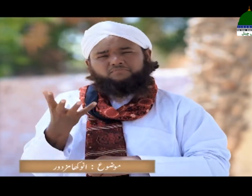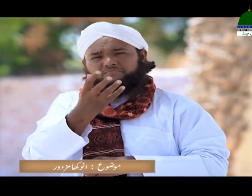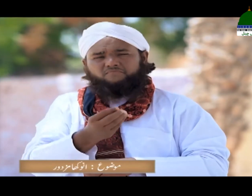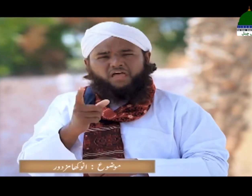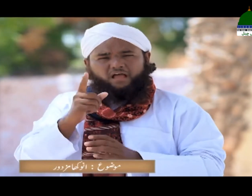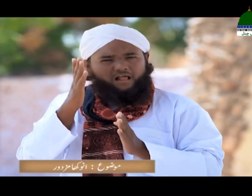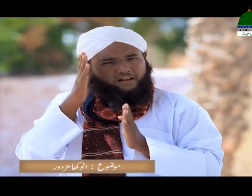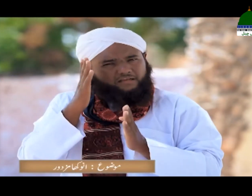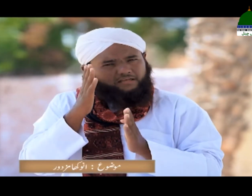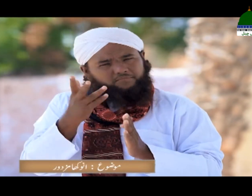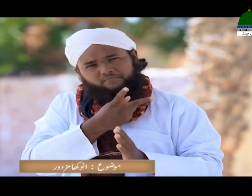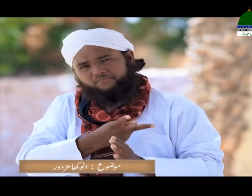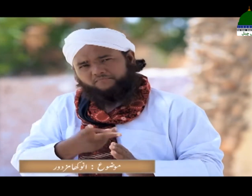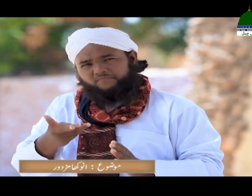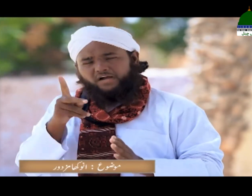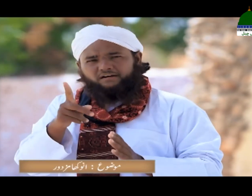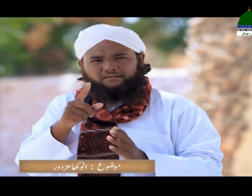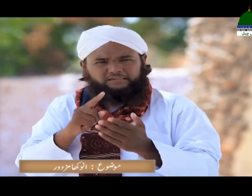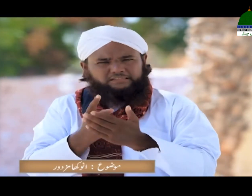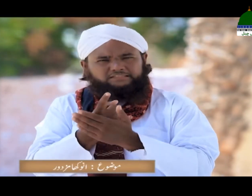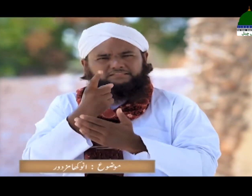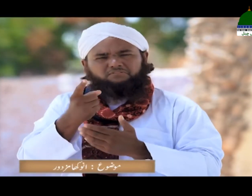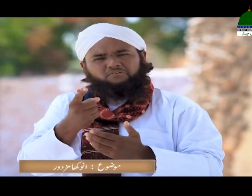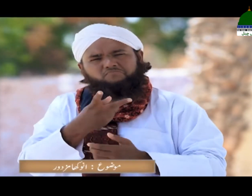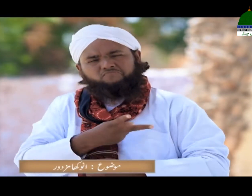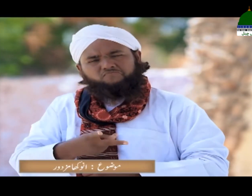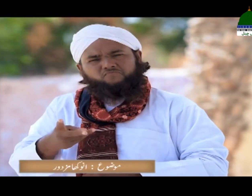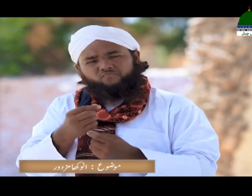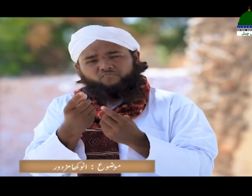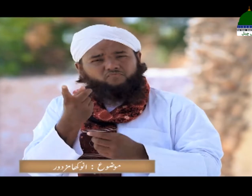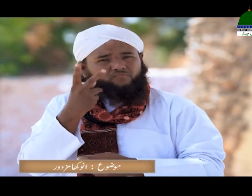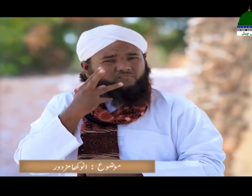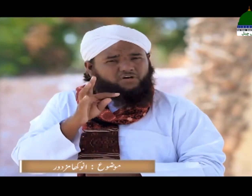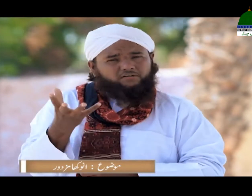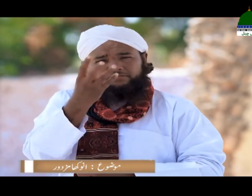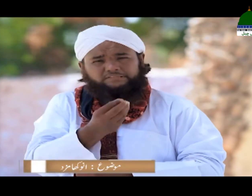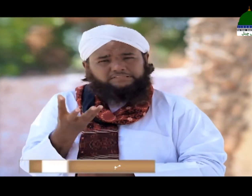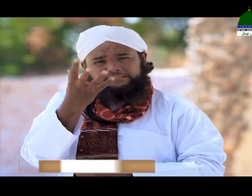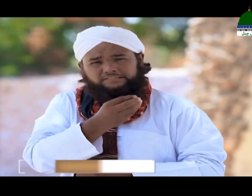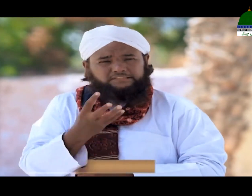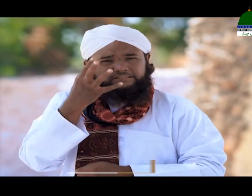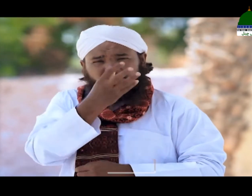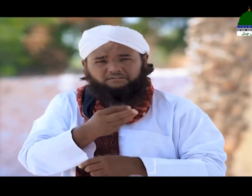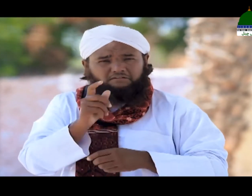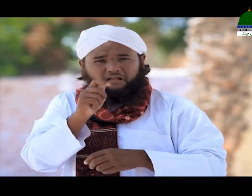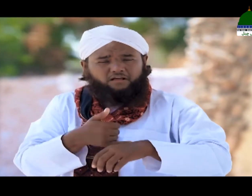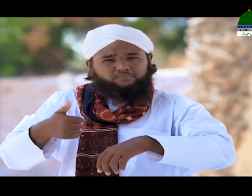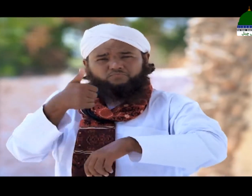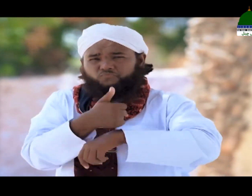اللہ پاک کی عبادت میں گزارتا۔ ایک مرتبہ مسلسل کئی روز تک اسے کہیں بھی مزدوری نہ ملی اور